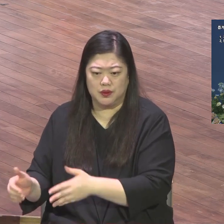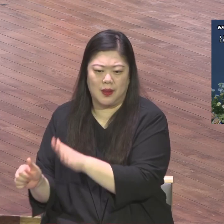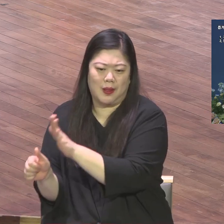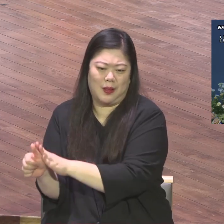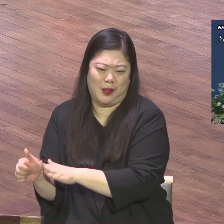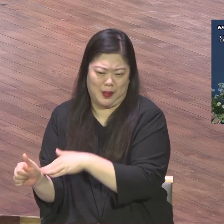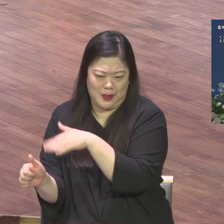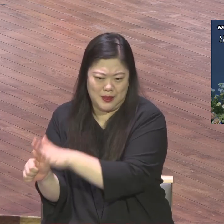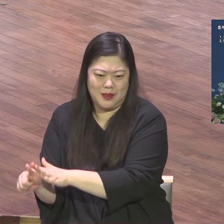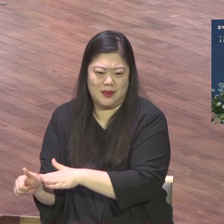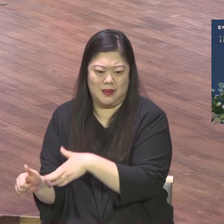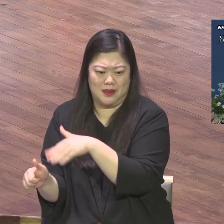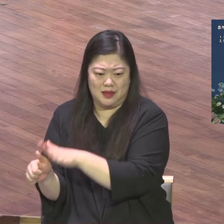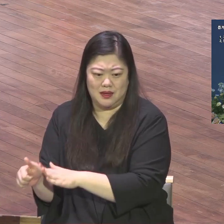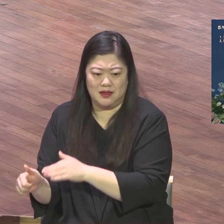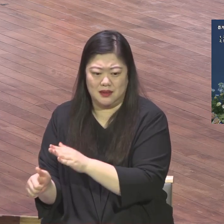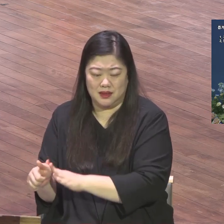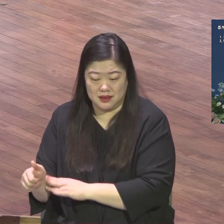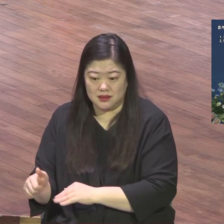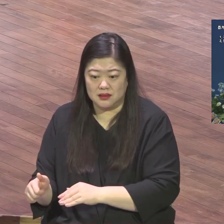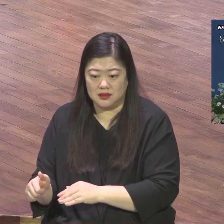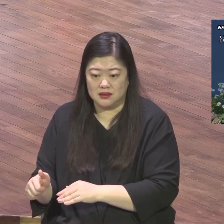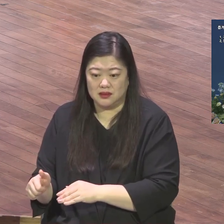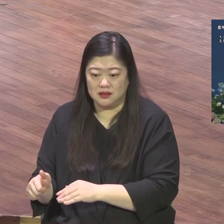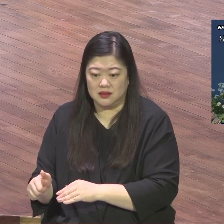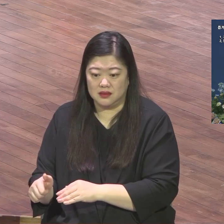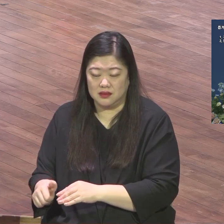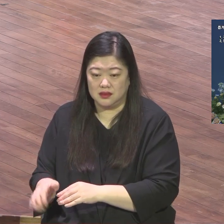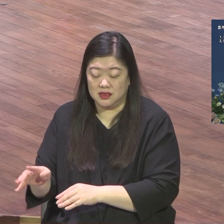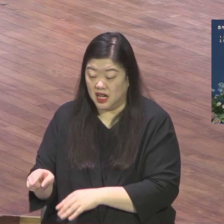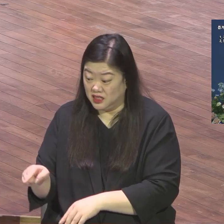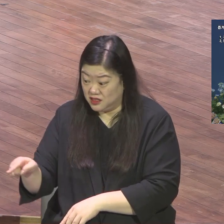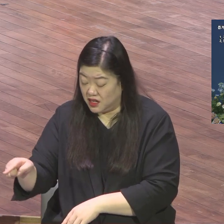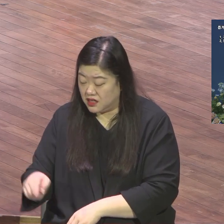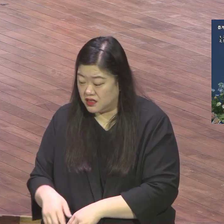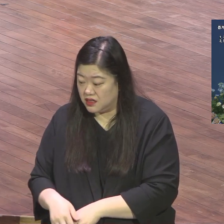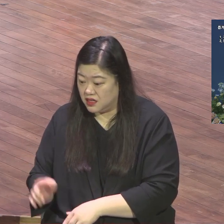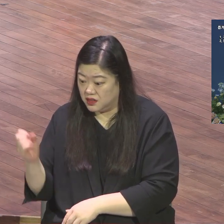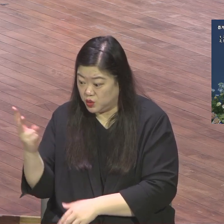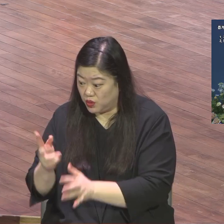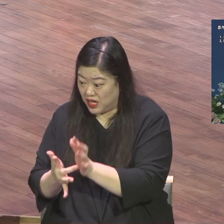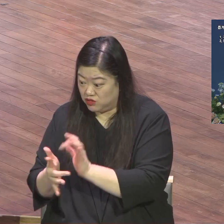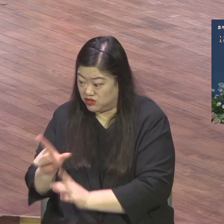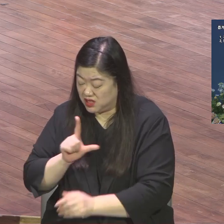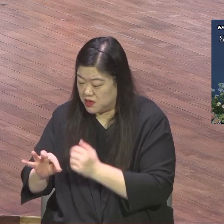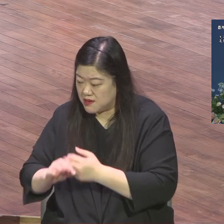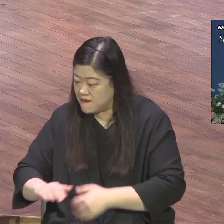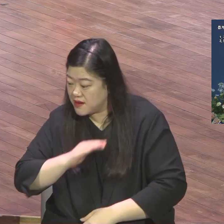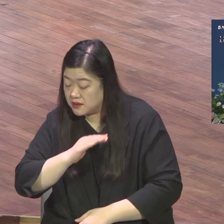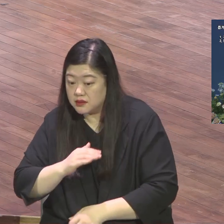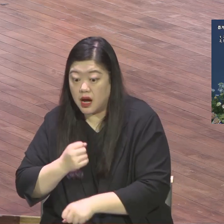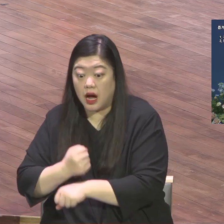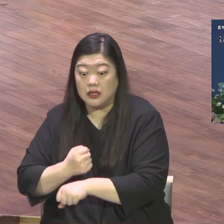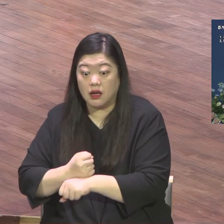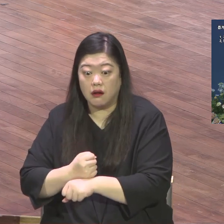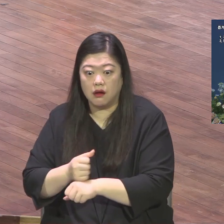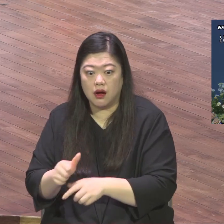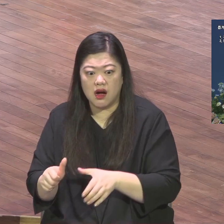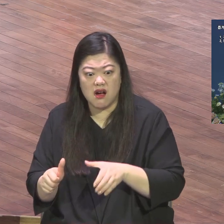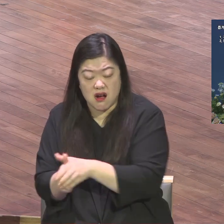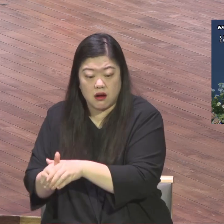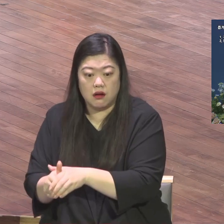공간을 막 칩니다. 그럼 죽여버린다. 손바닥으로 하늘 가리는 이런 모습이죠. 이런 그들을 향해서 베드로